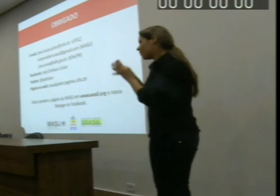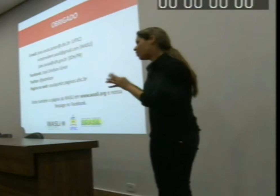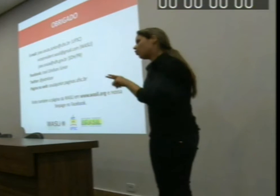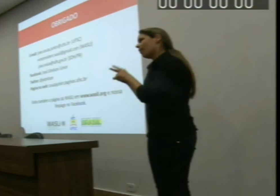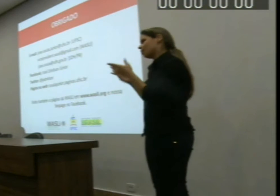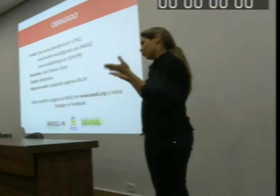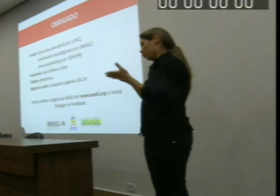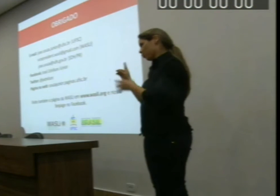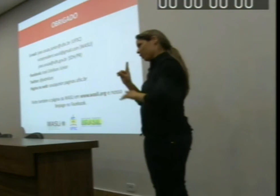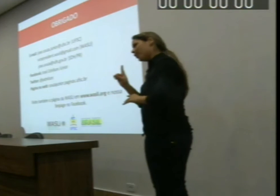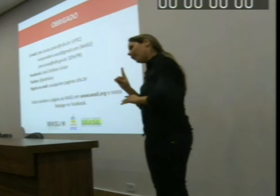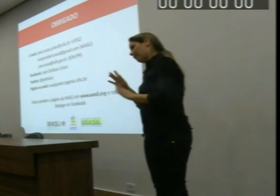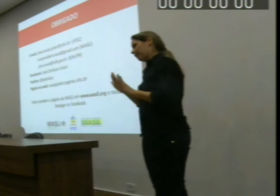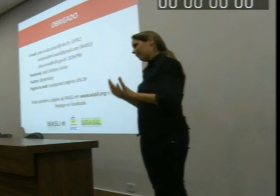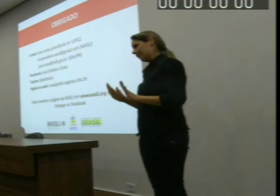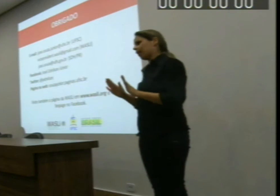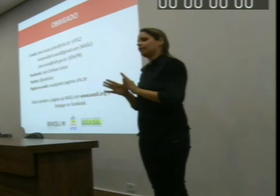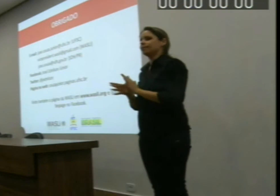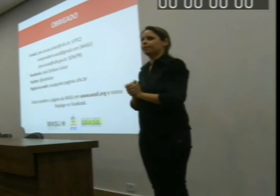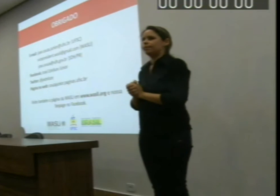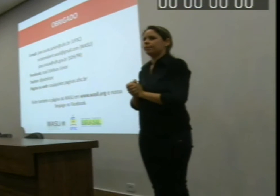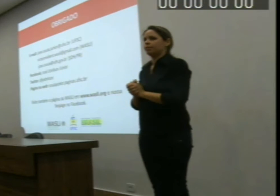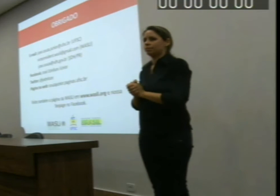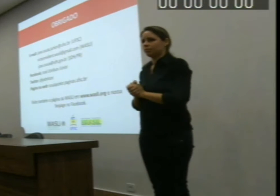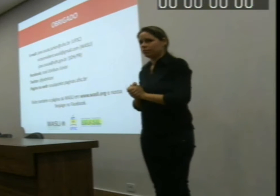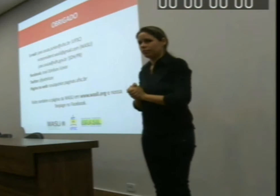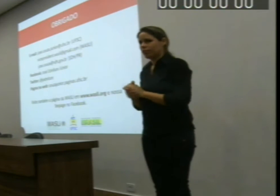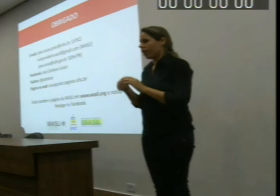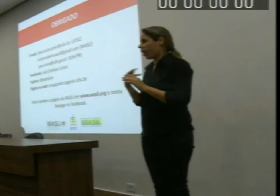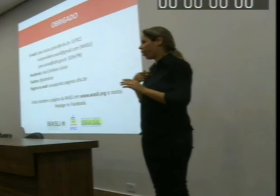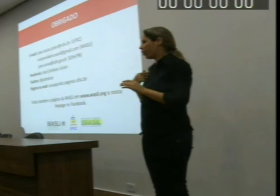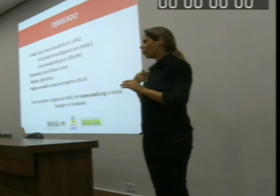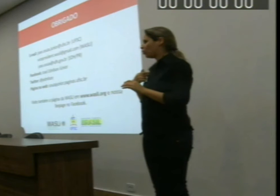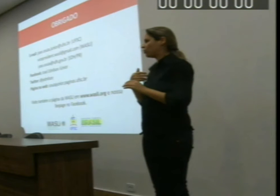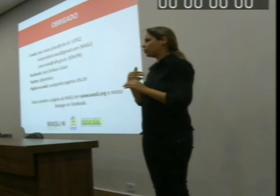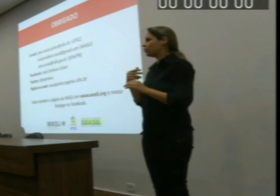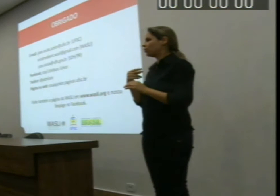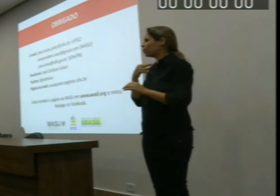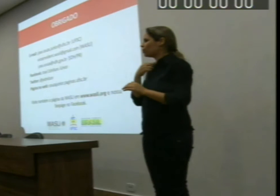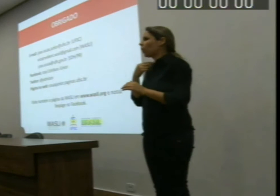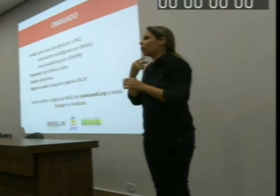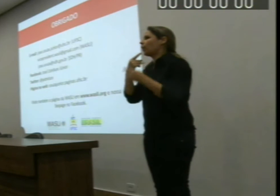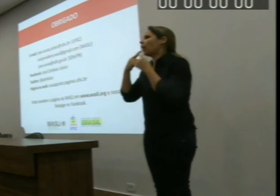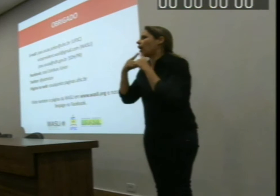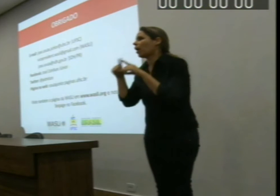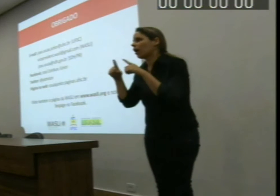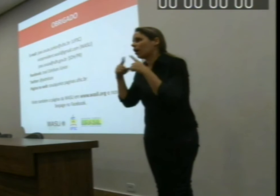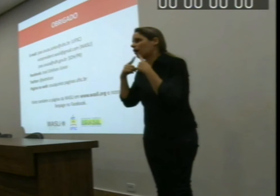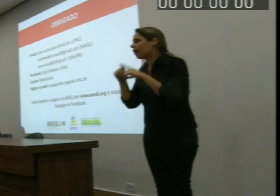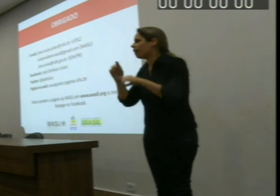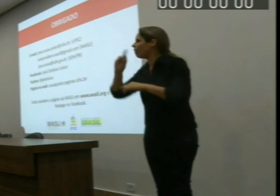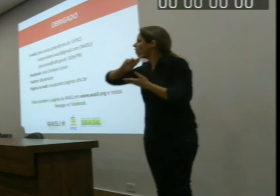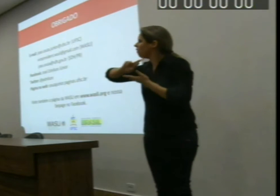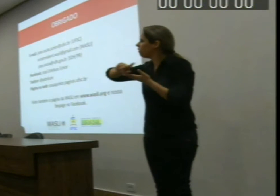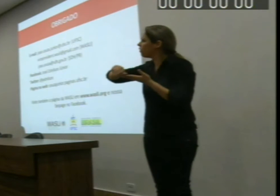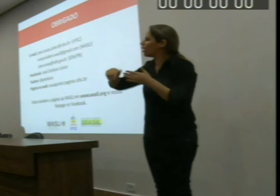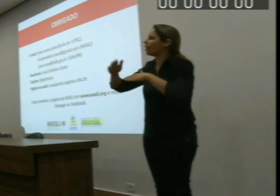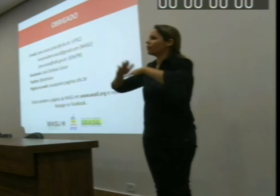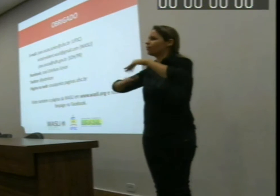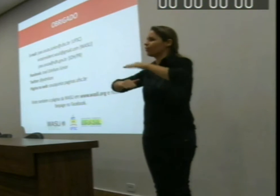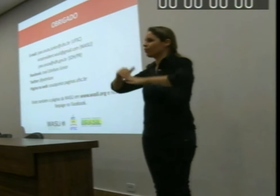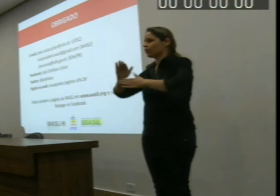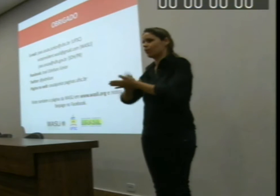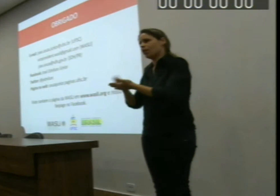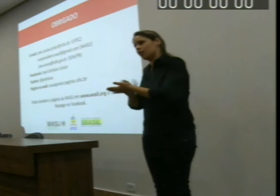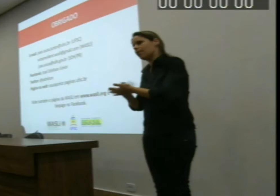fazer qualquer eu não tenho que fechar já passaram vários profissionais eu também tenho